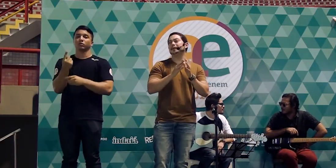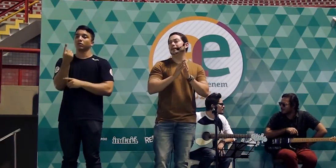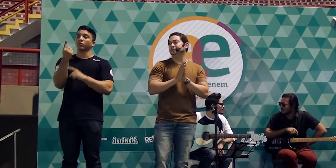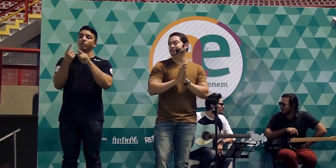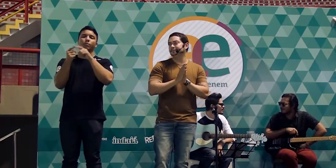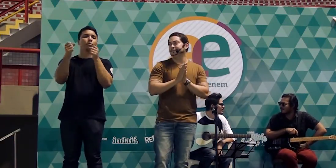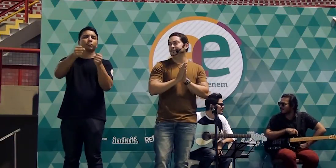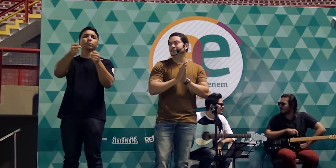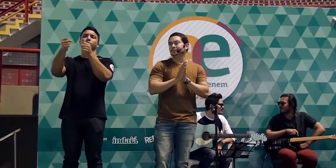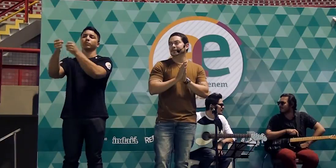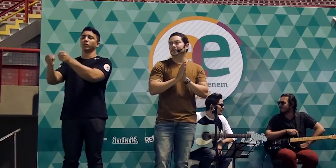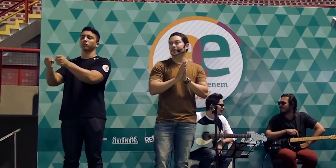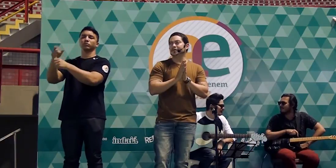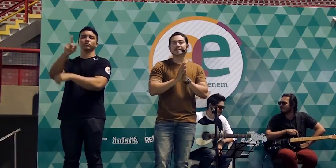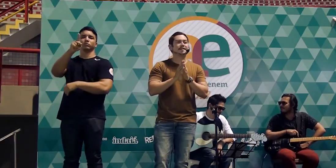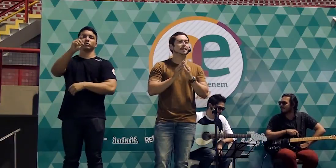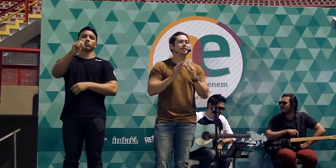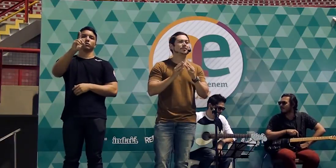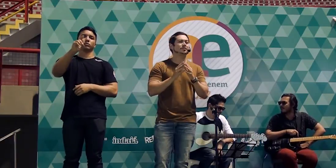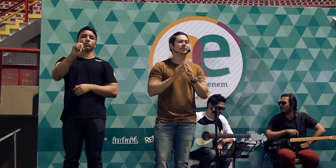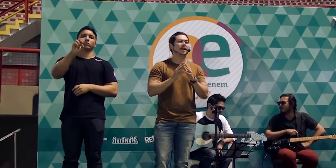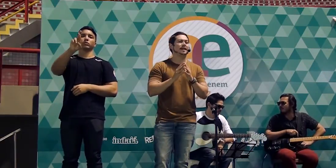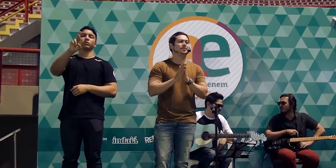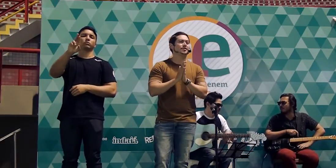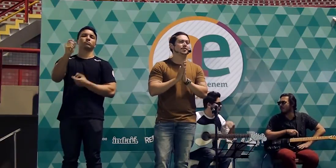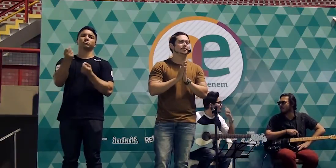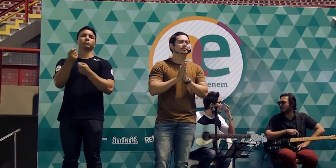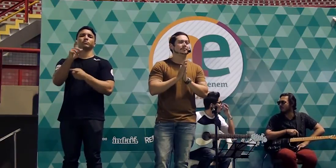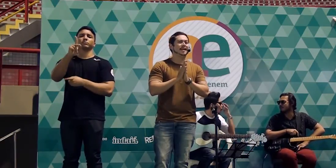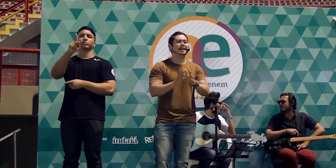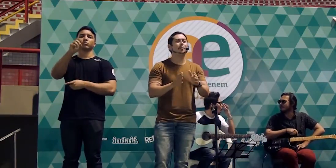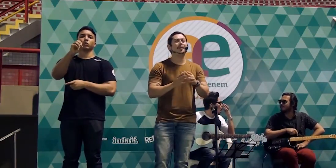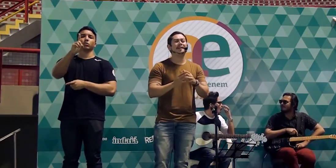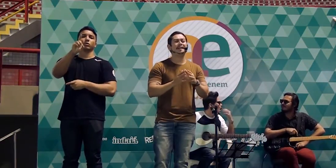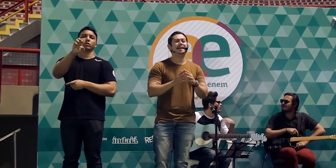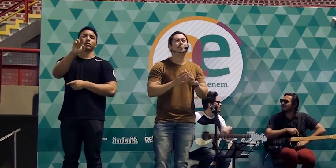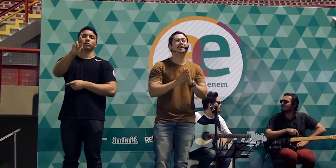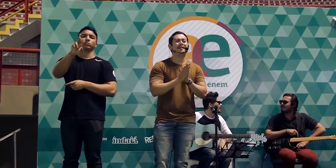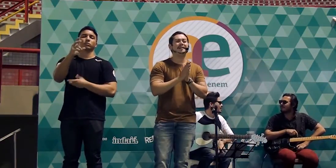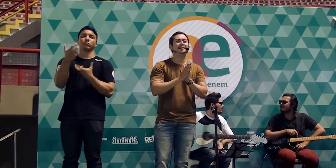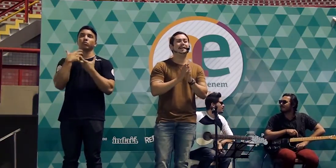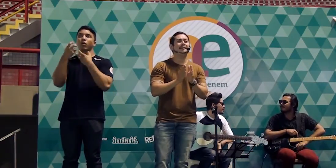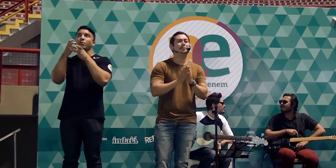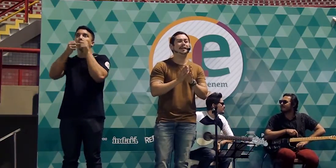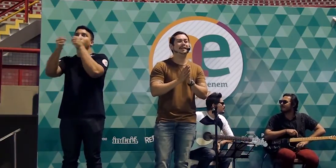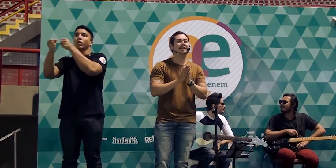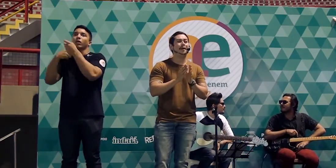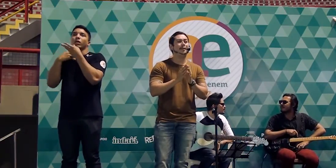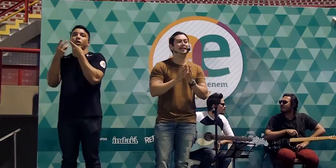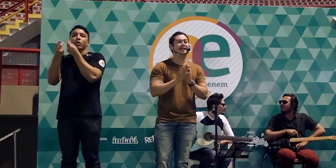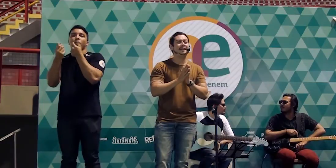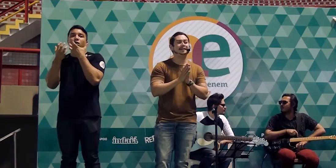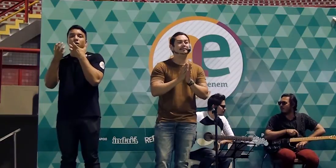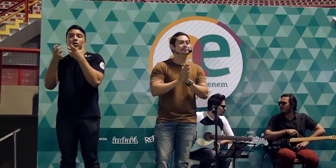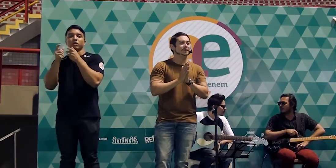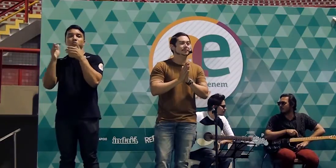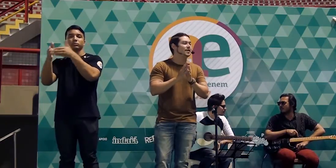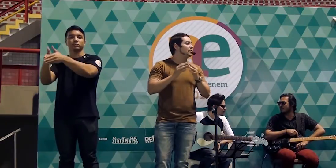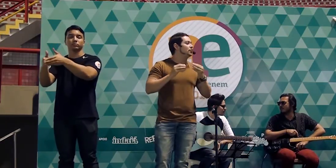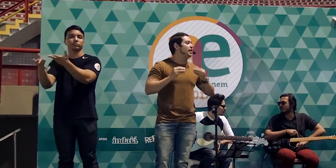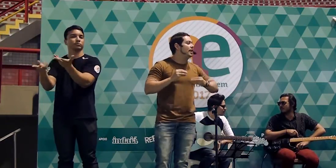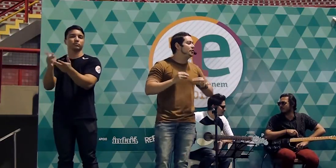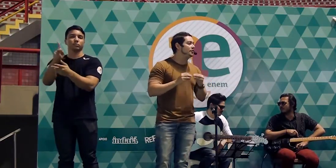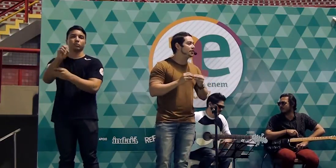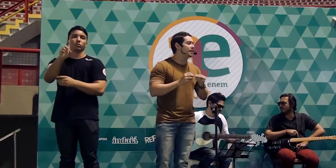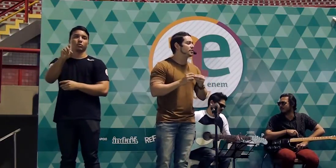de poder, que você sempre escuta falar disso. Ele quer o poder, ele quer o poder, ele tem o poder, ele quer o poder.